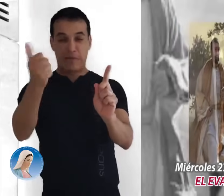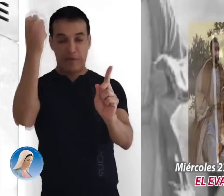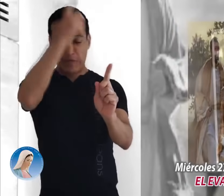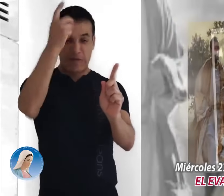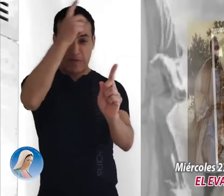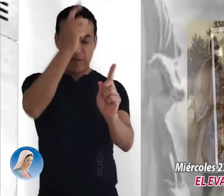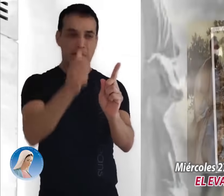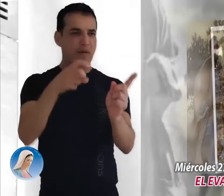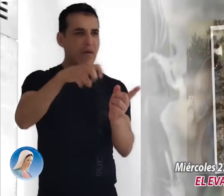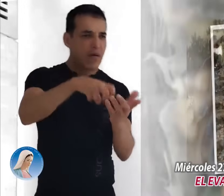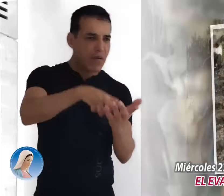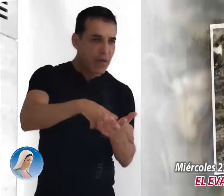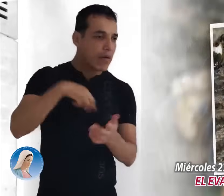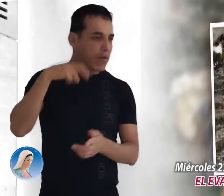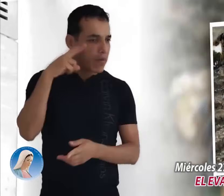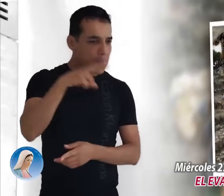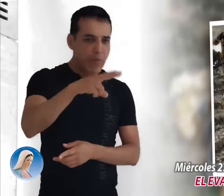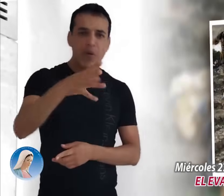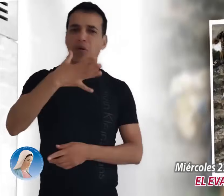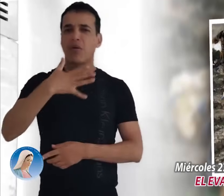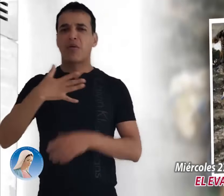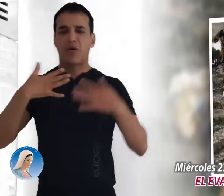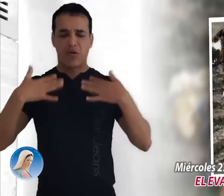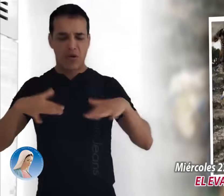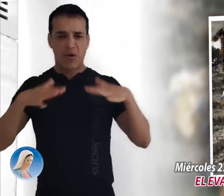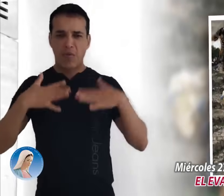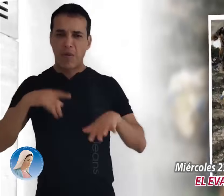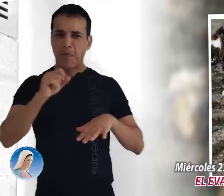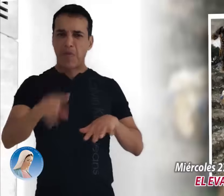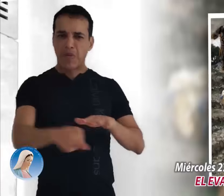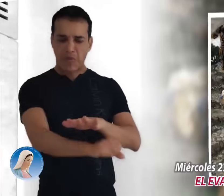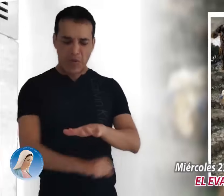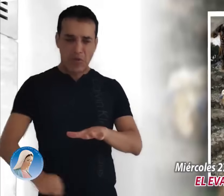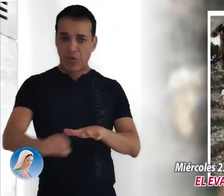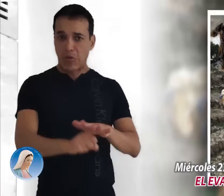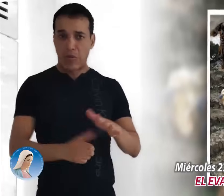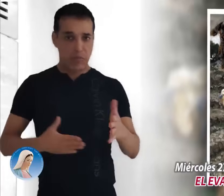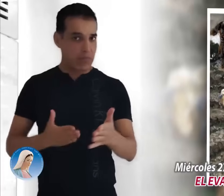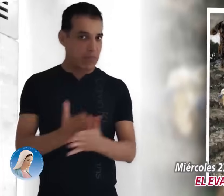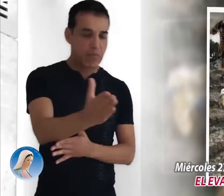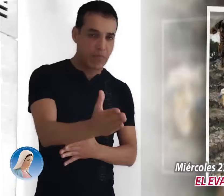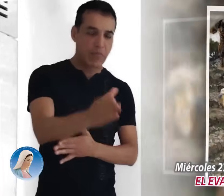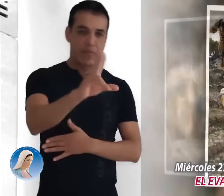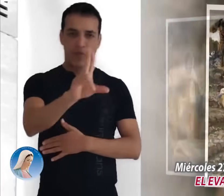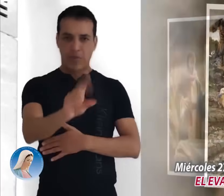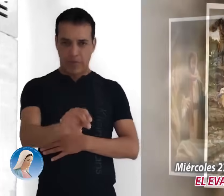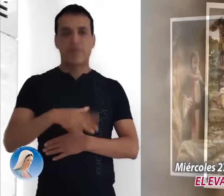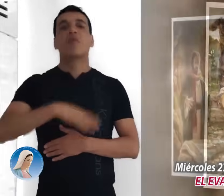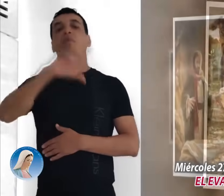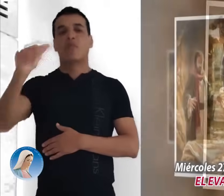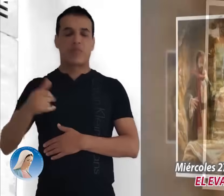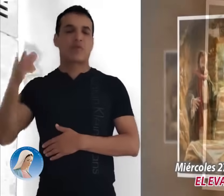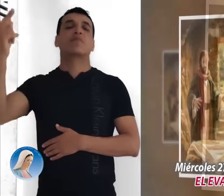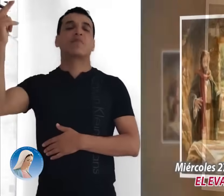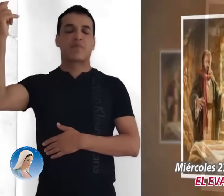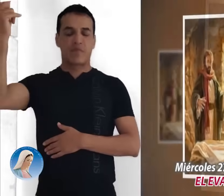e inclinándose, miró los lienzos puestos en el suelo, pero no entró. En eso llegó también Simón Pedro,